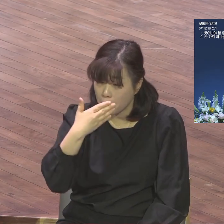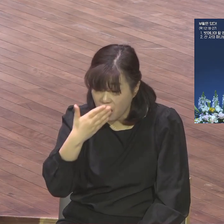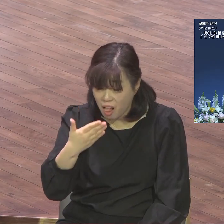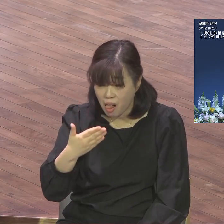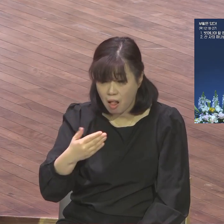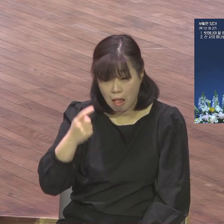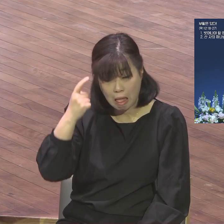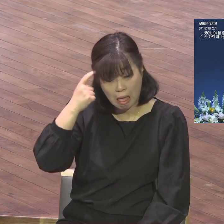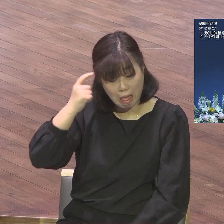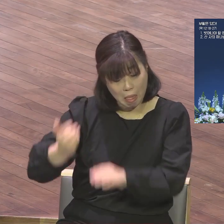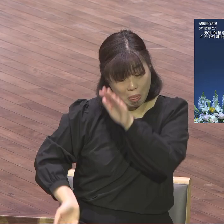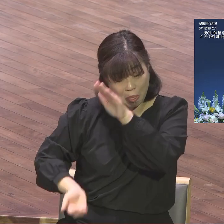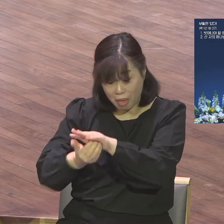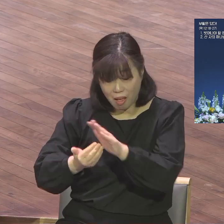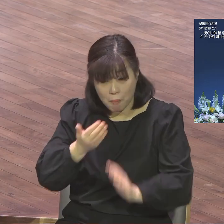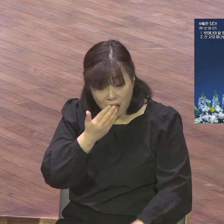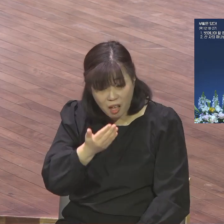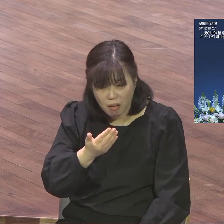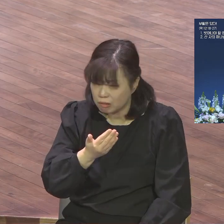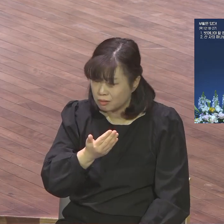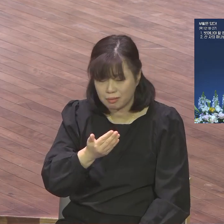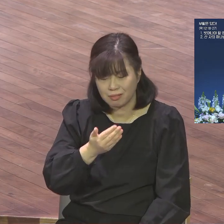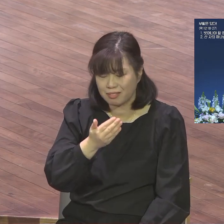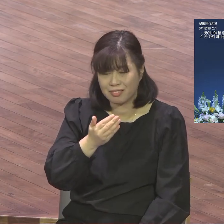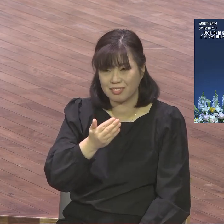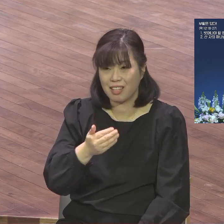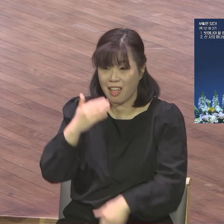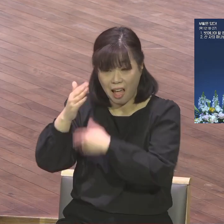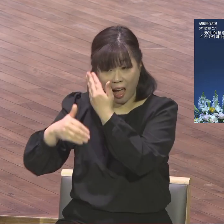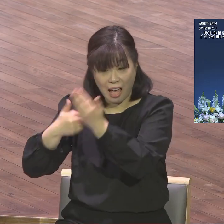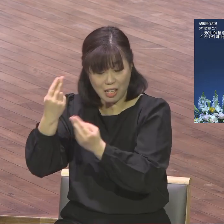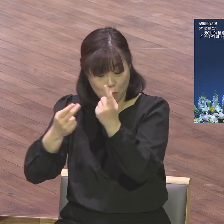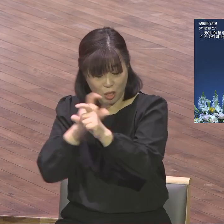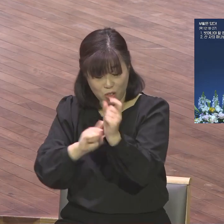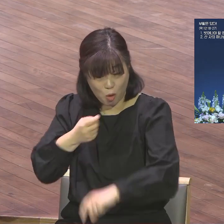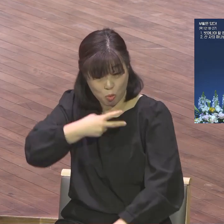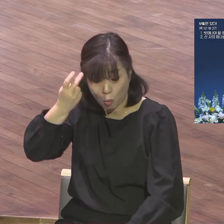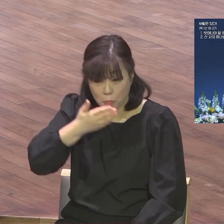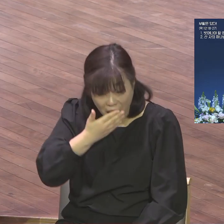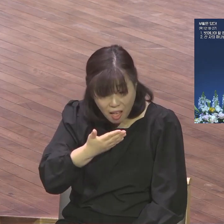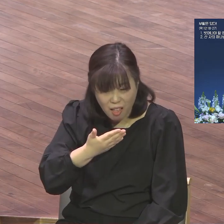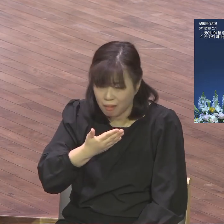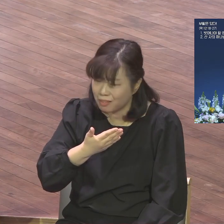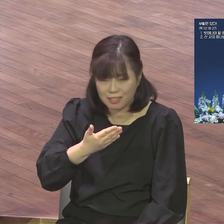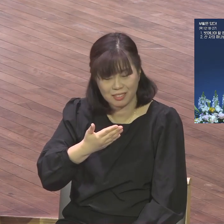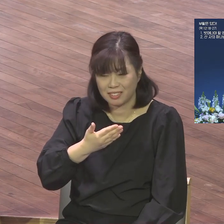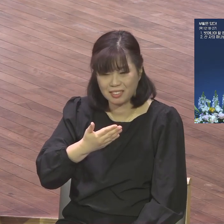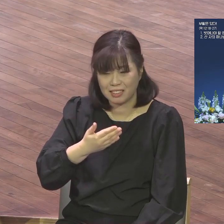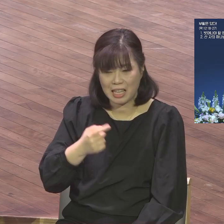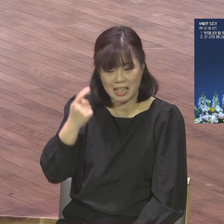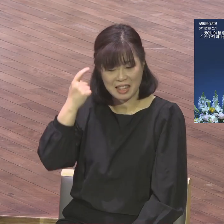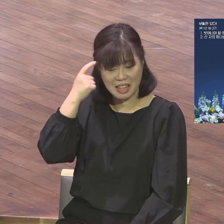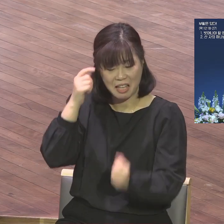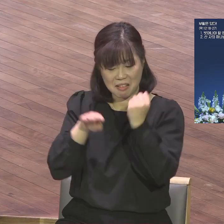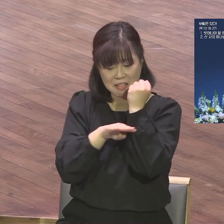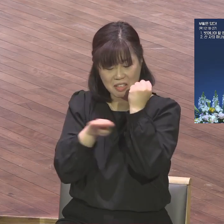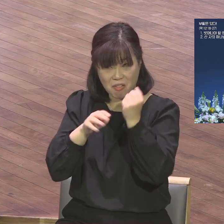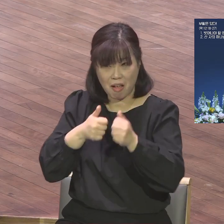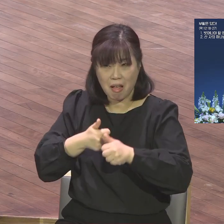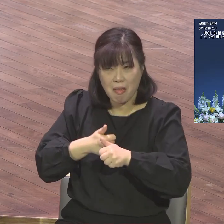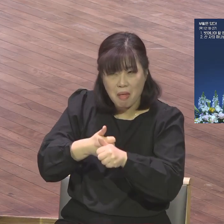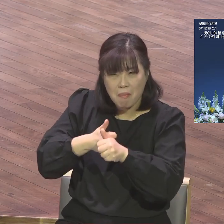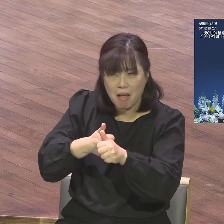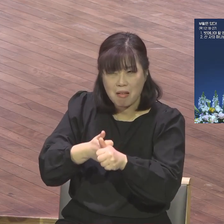되지. 그래서 믿으라는 거지. 그래서 많이 배워야 되는데 많이 배운 사람들이, 성공해야 되는데 많이